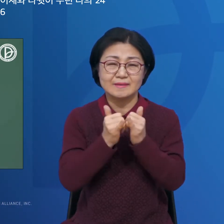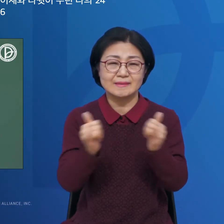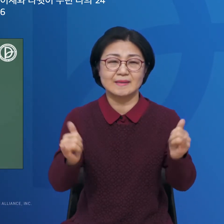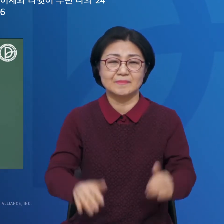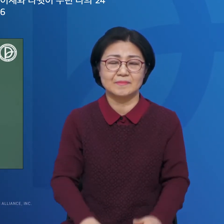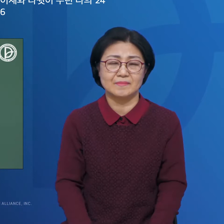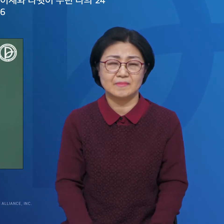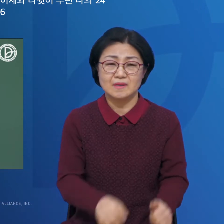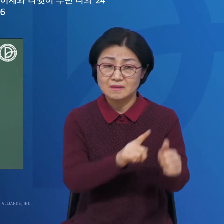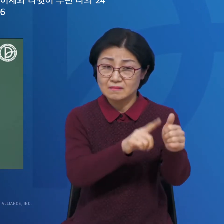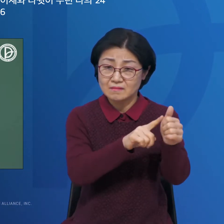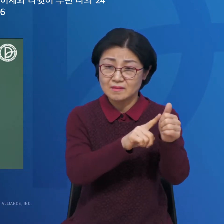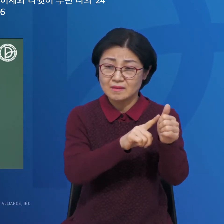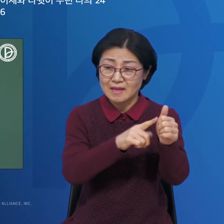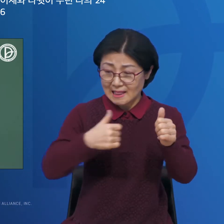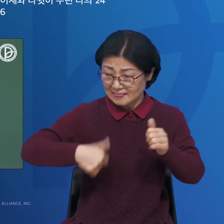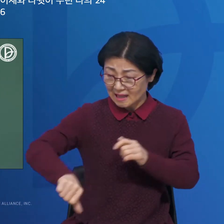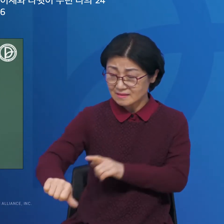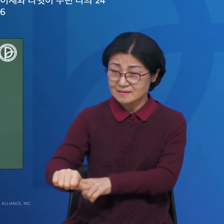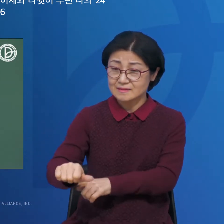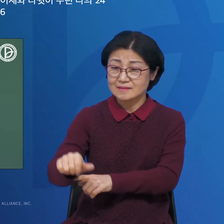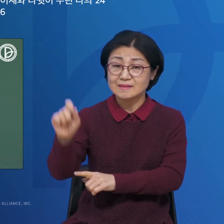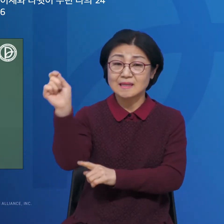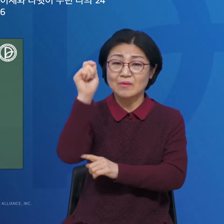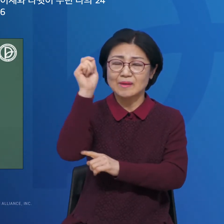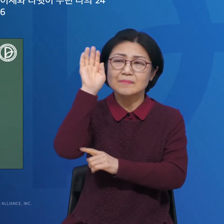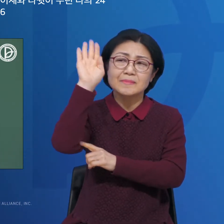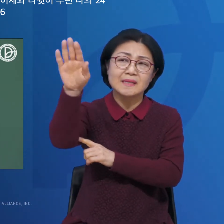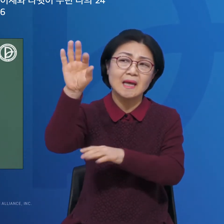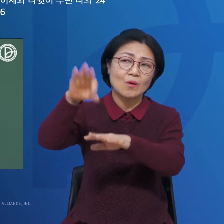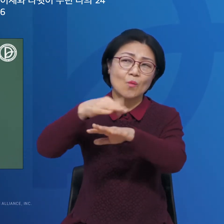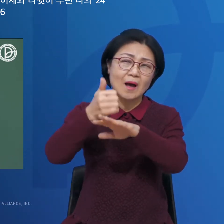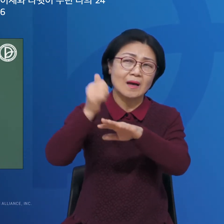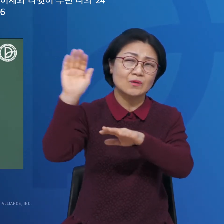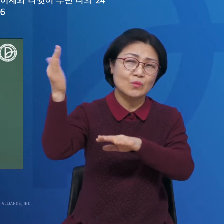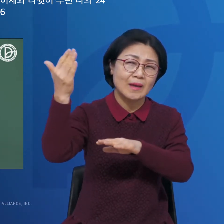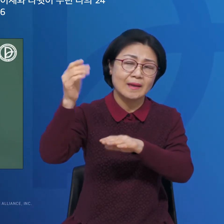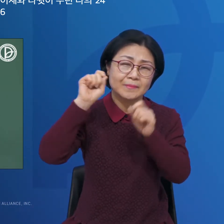이미 알았잖아요. He already knew that David would become the future king.